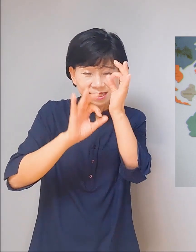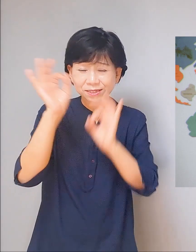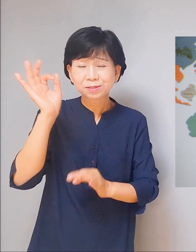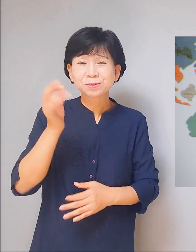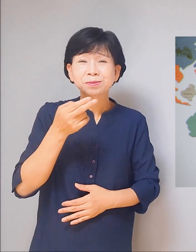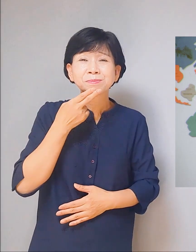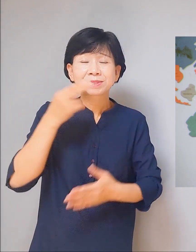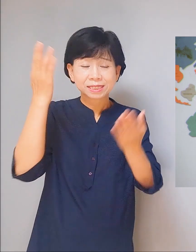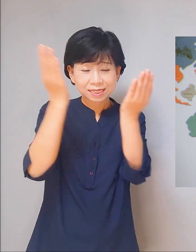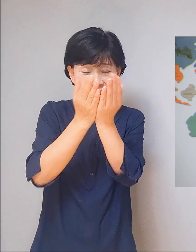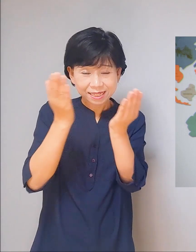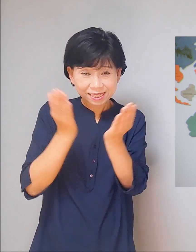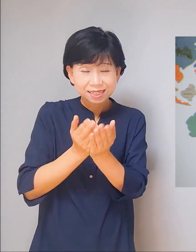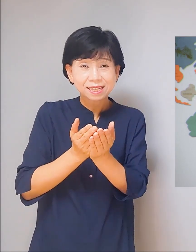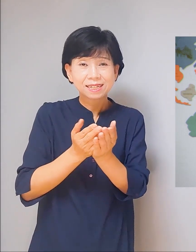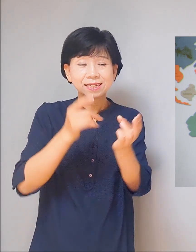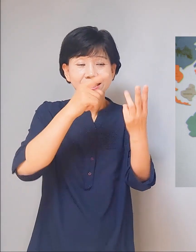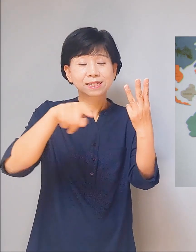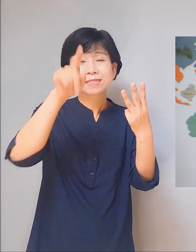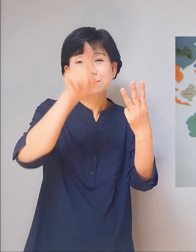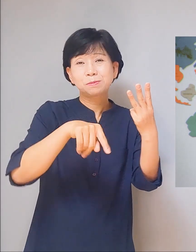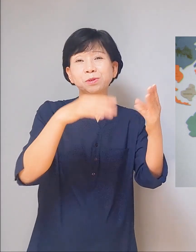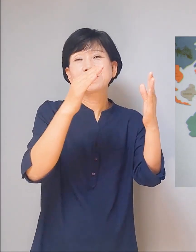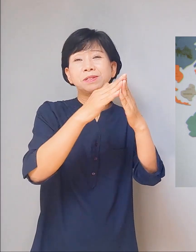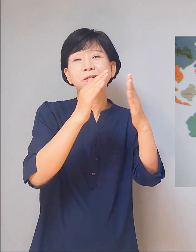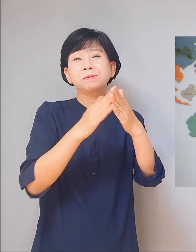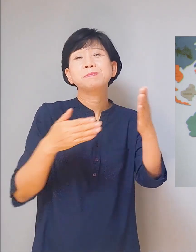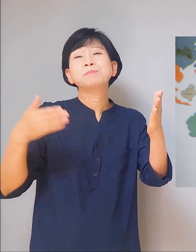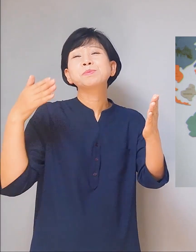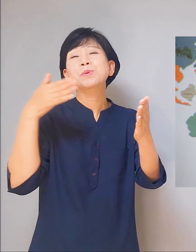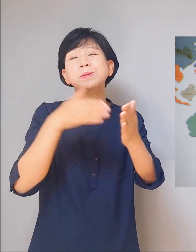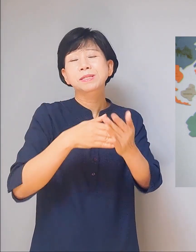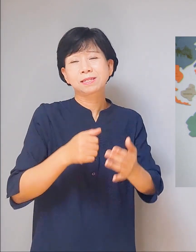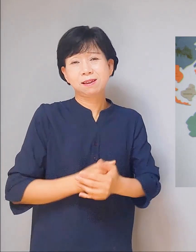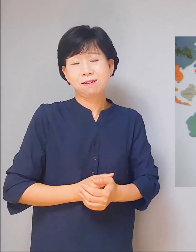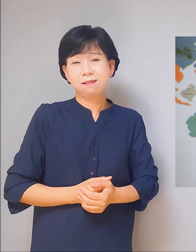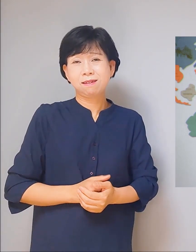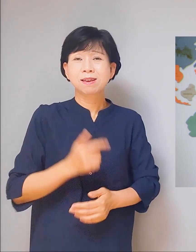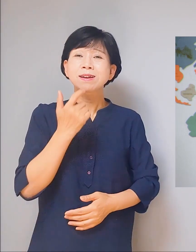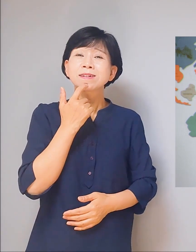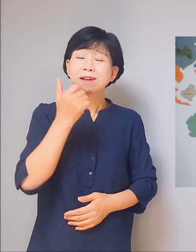도착합니다. 야곱이 선하고 의로워서 하나님이 인도하실까요?